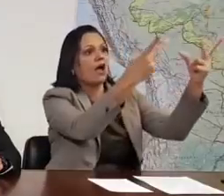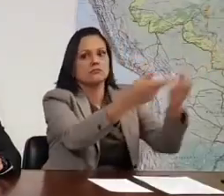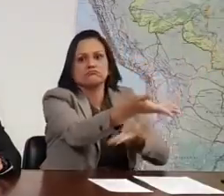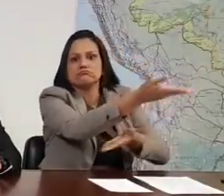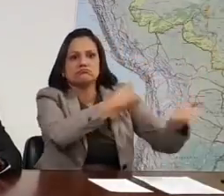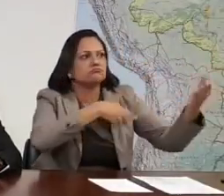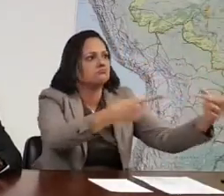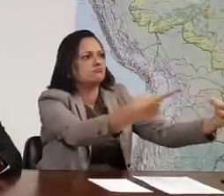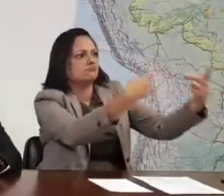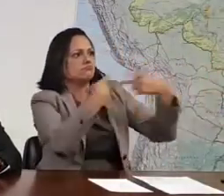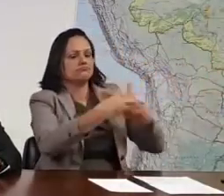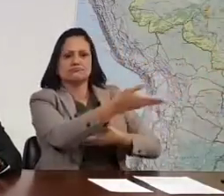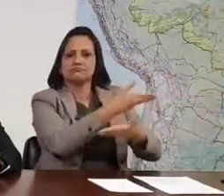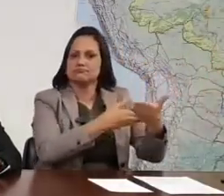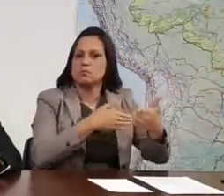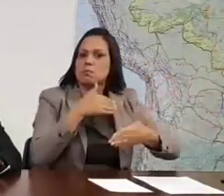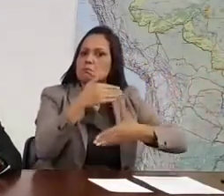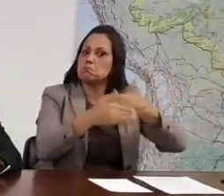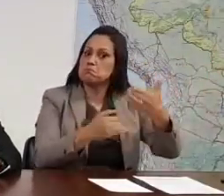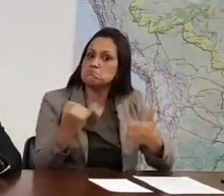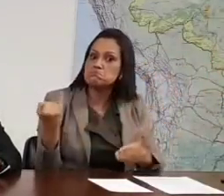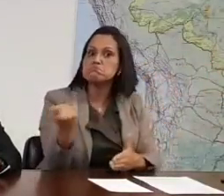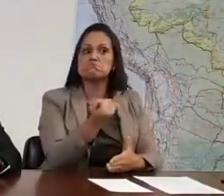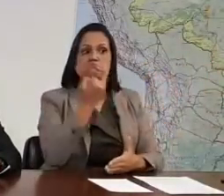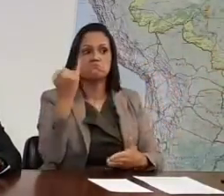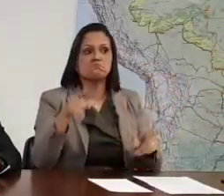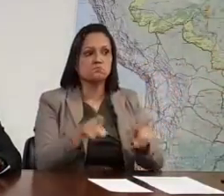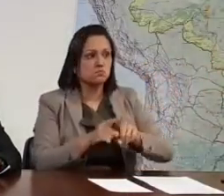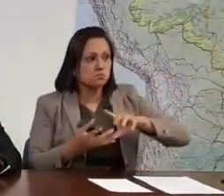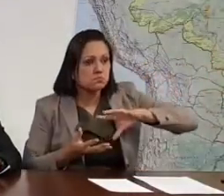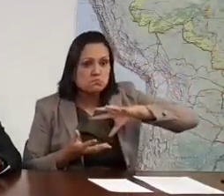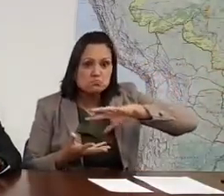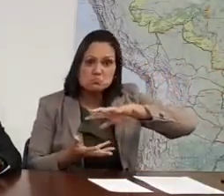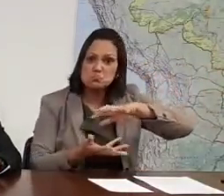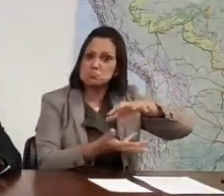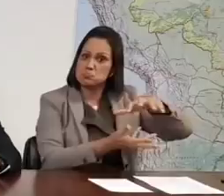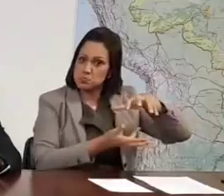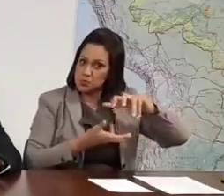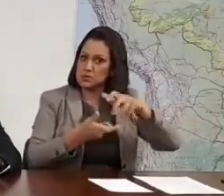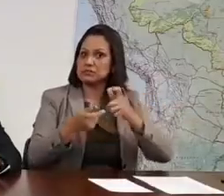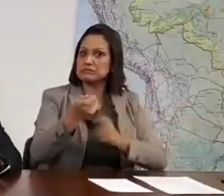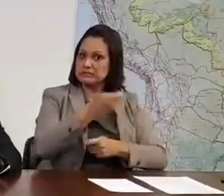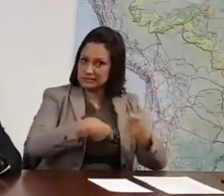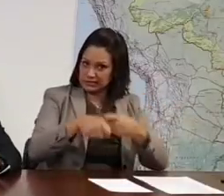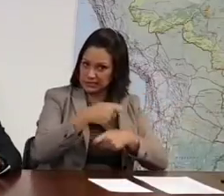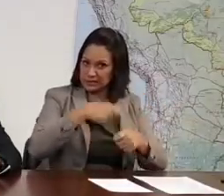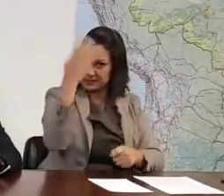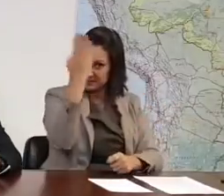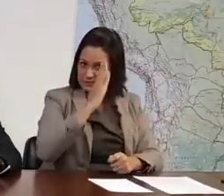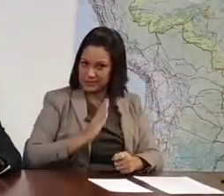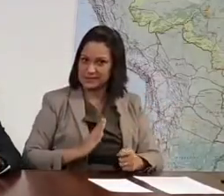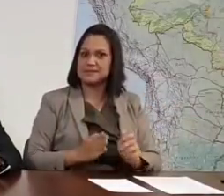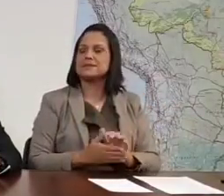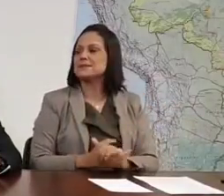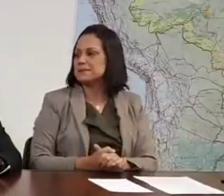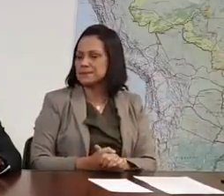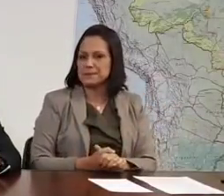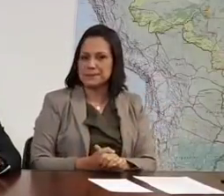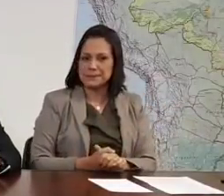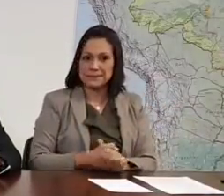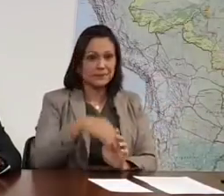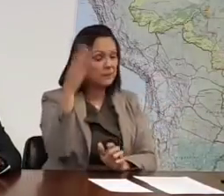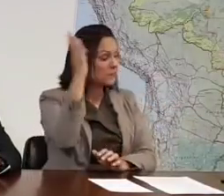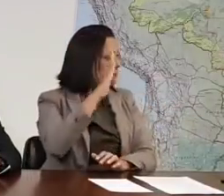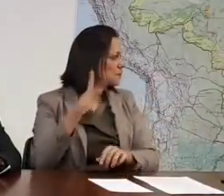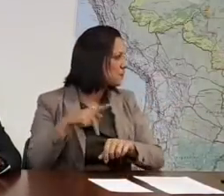processo importante, né, da internacionalização da economia brasileira. O Brasil, de todos